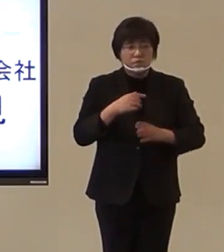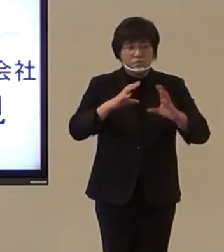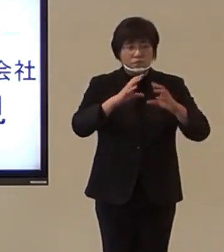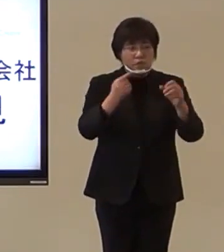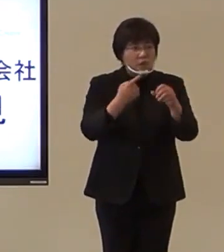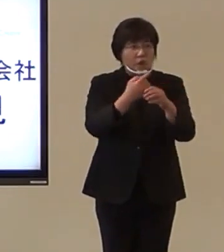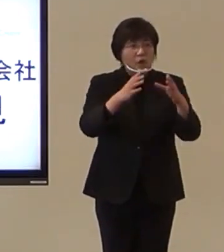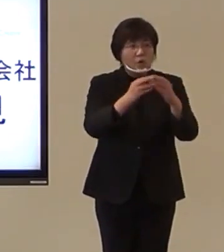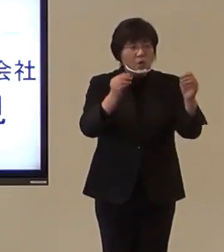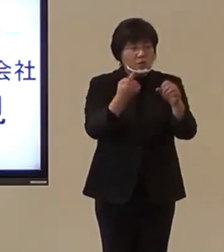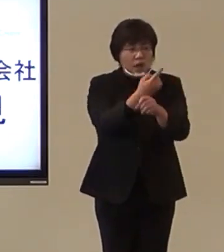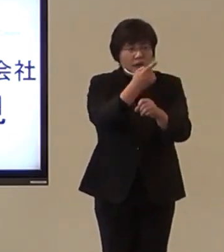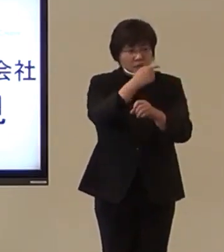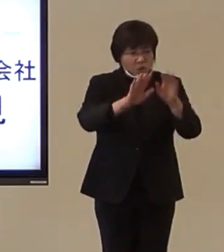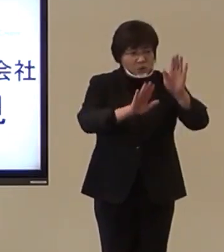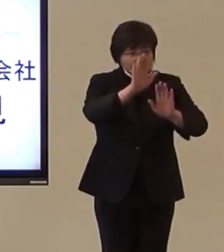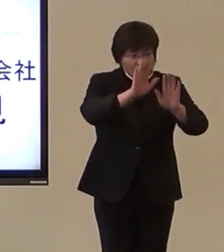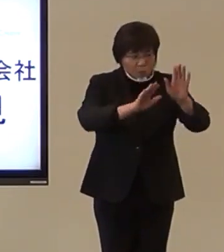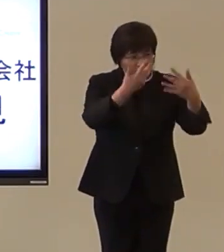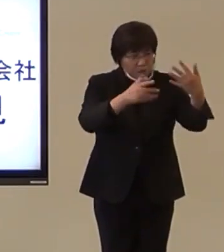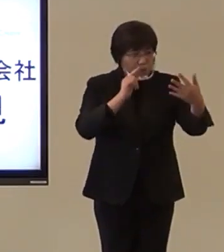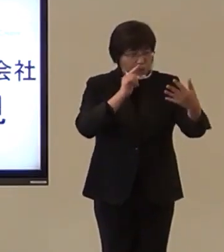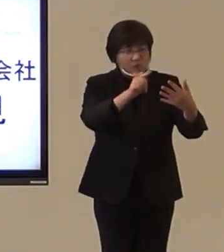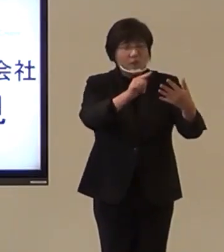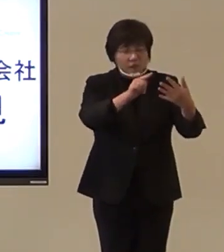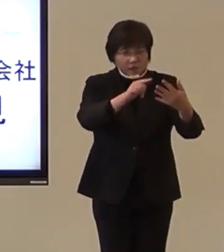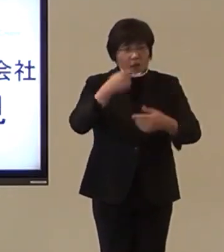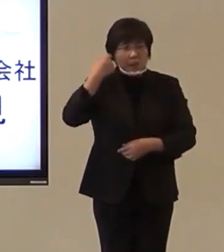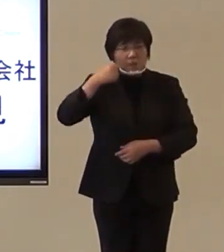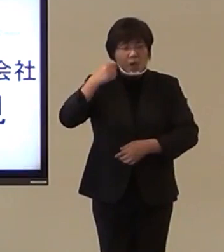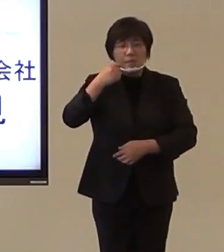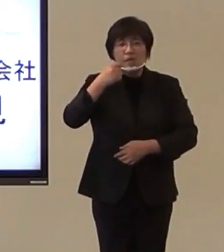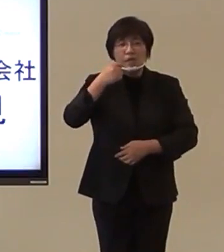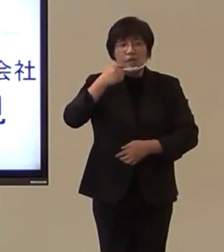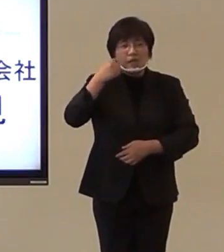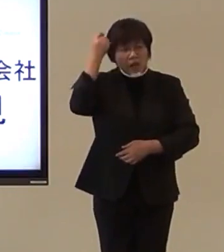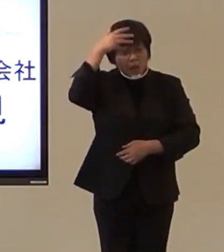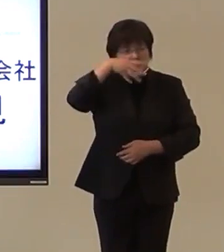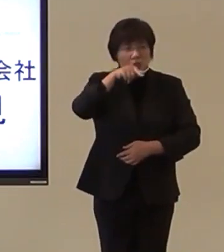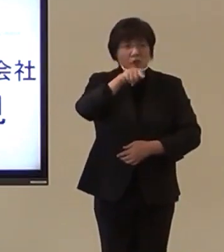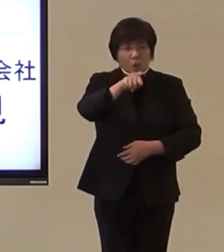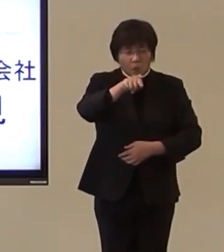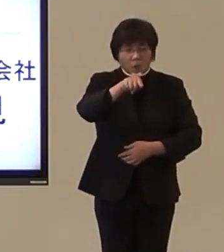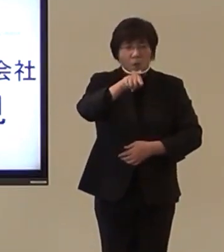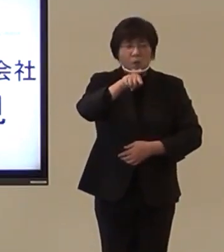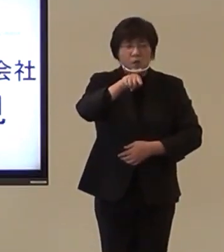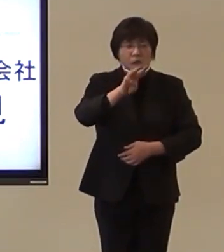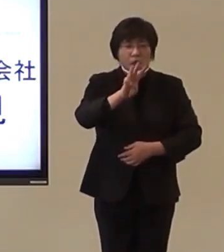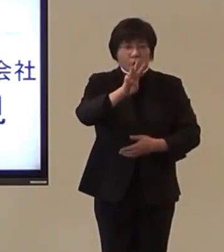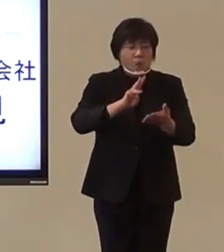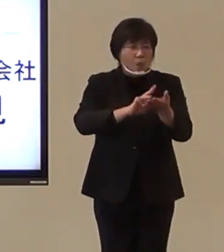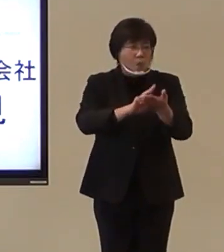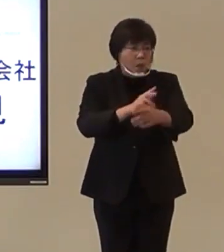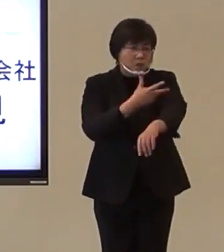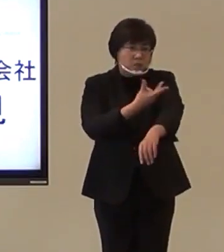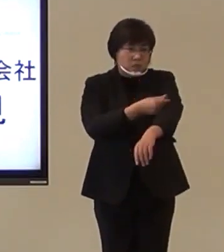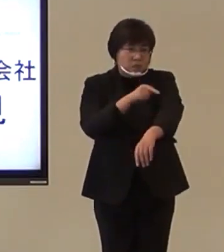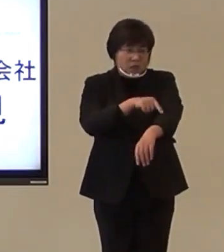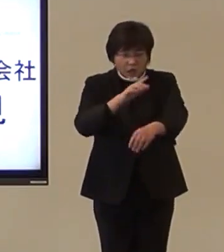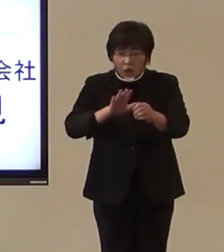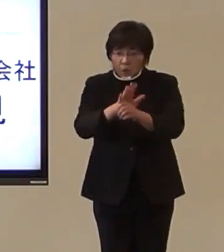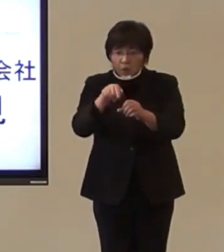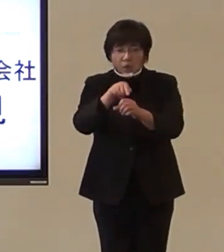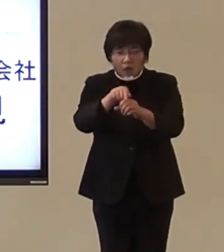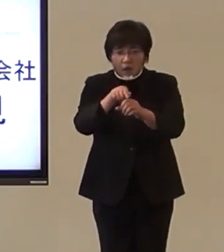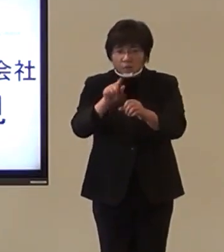外のメディアの見てましたら、南アフリカにおいて ワクチンが、ね、変異していると。で最初のイギリスの変異っていうのが、ま